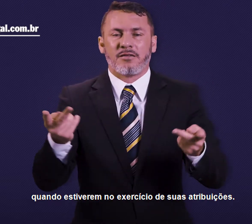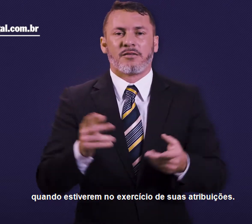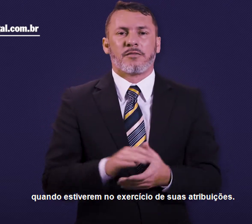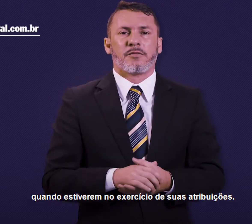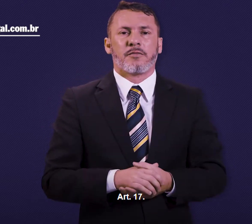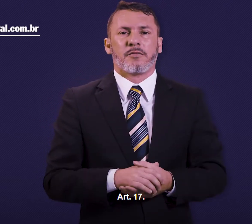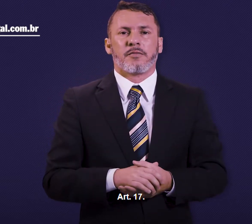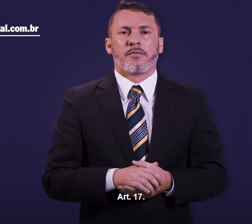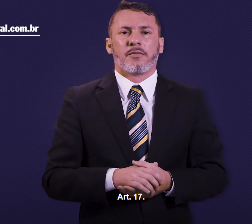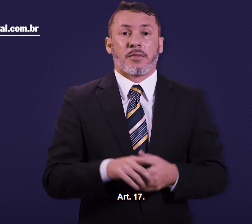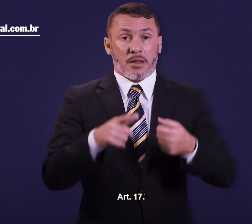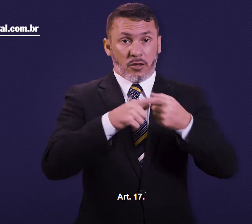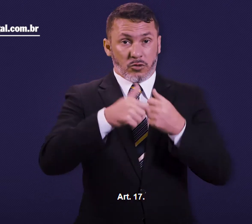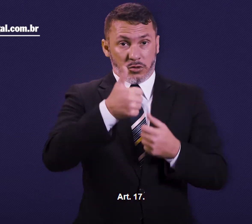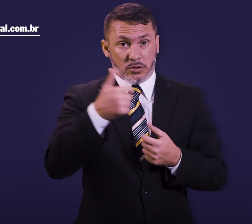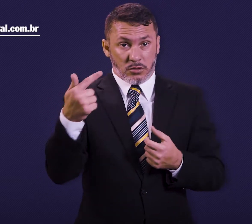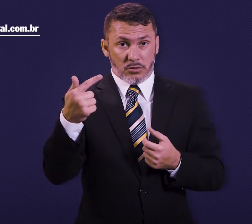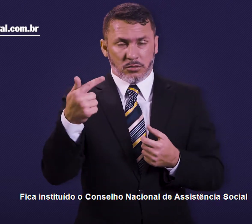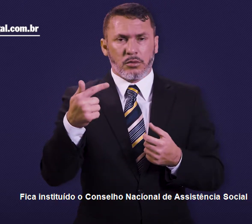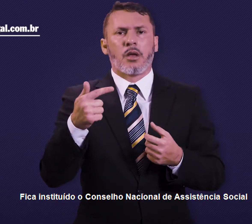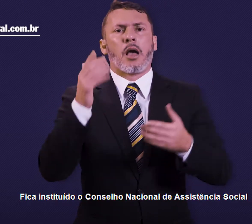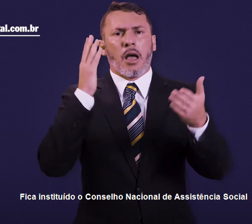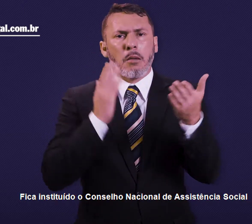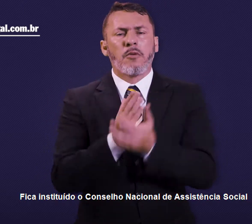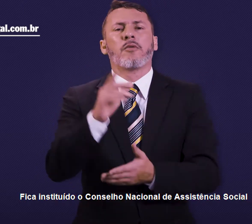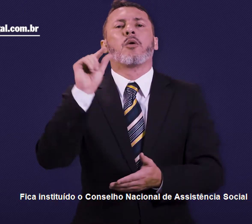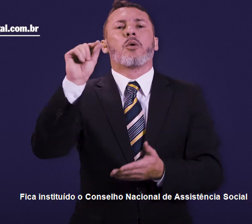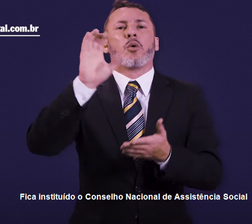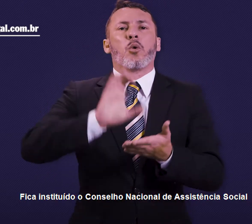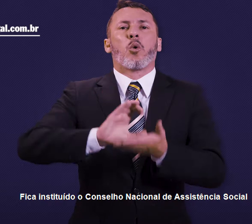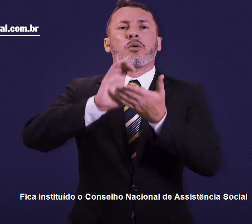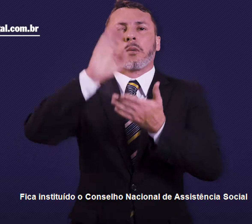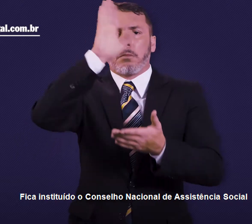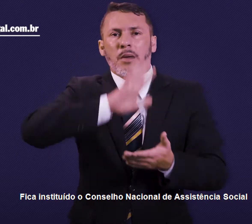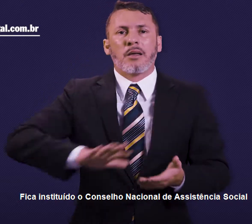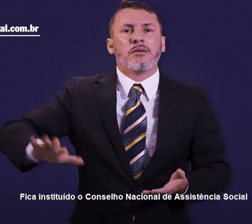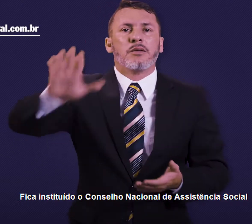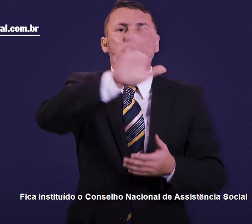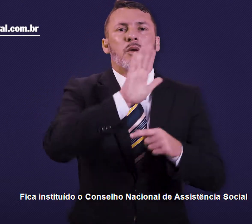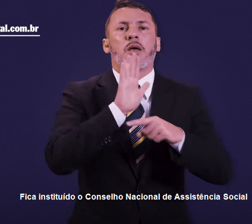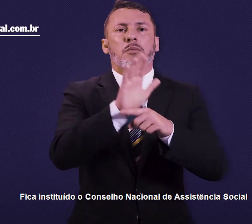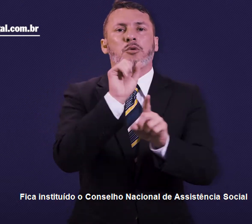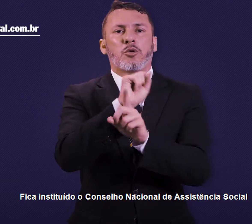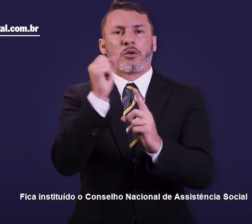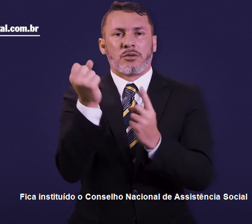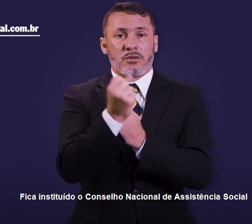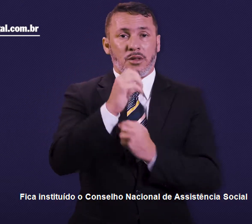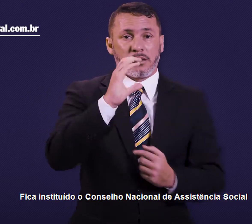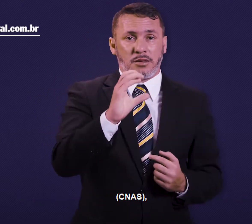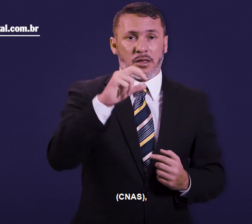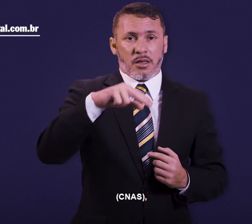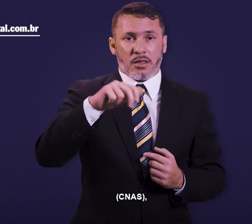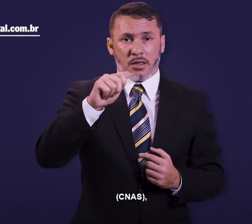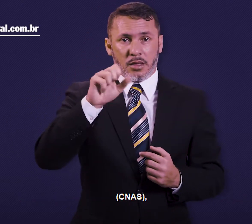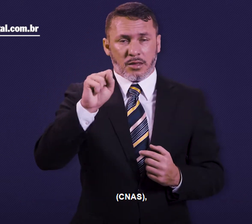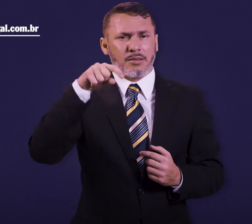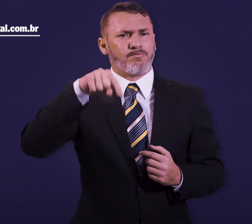atribuições. Artigo 17. Fica instituído o Conselho Nacional de Assistência Social. CNAS,